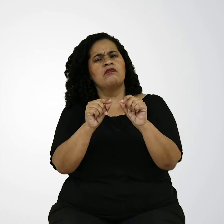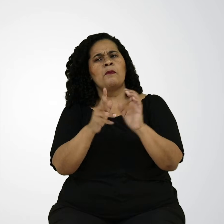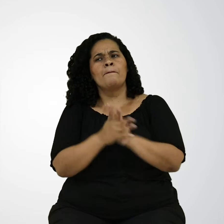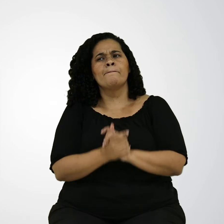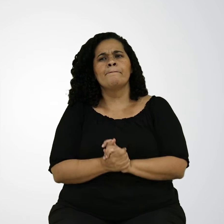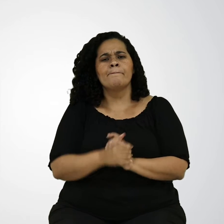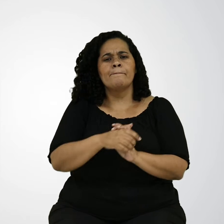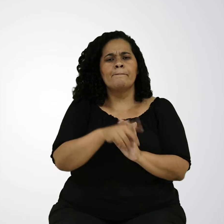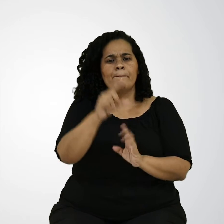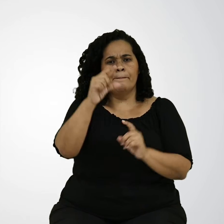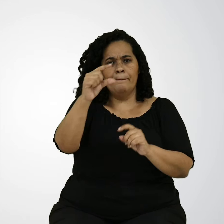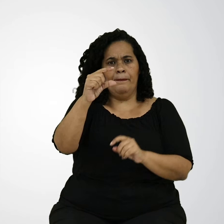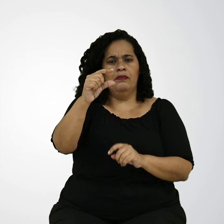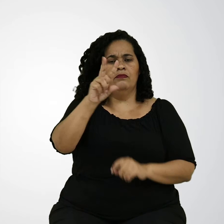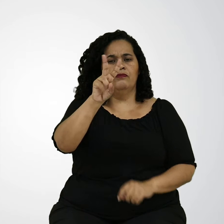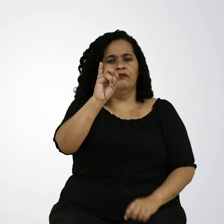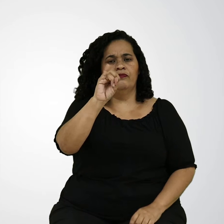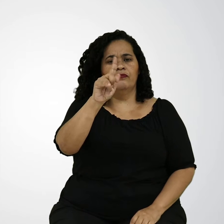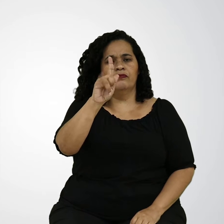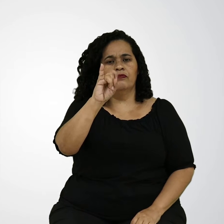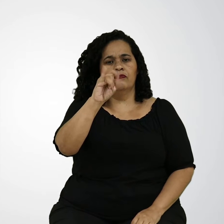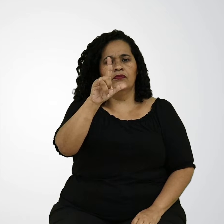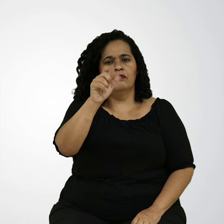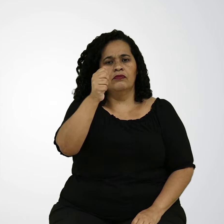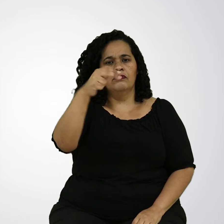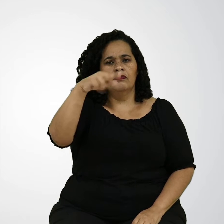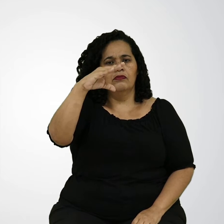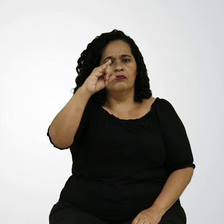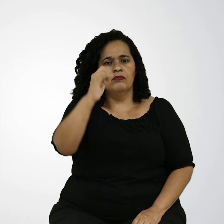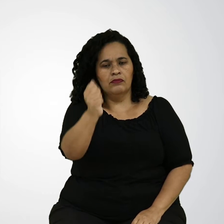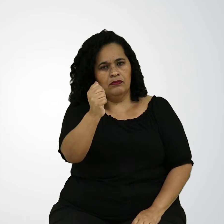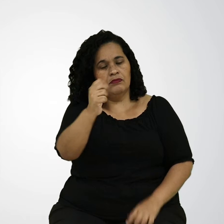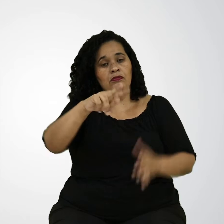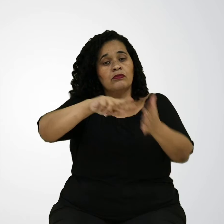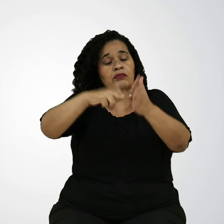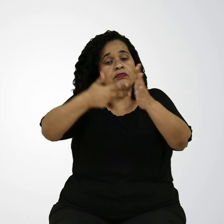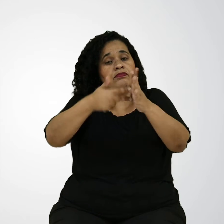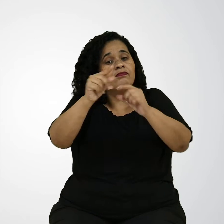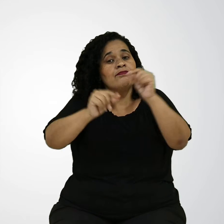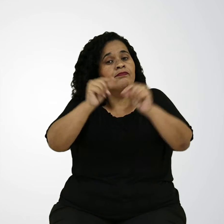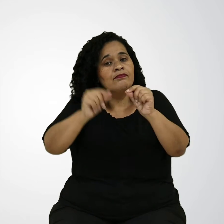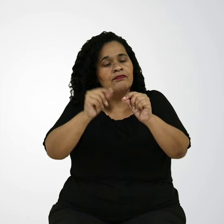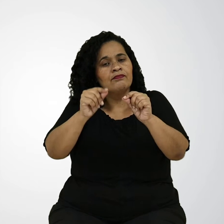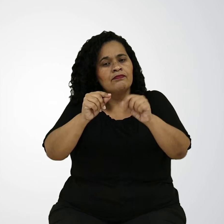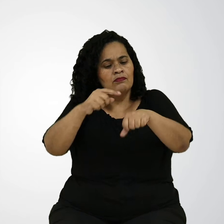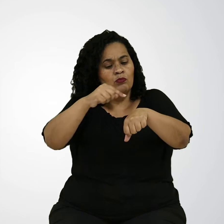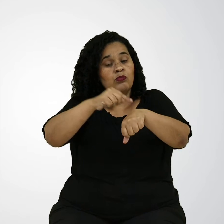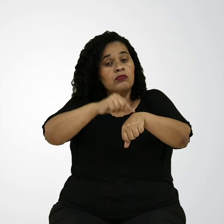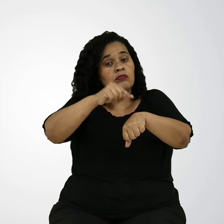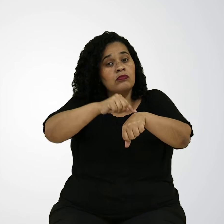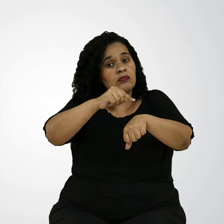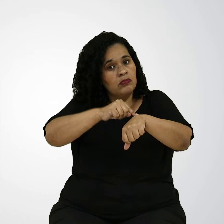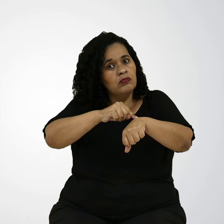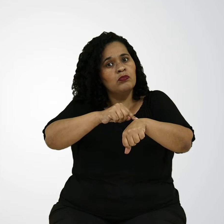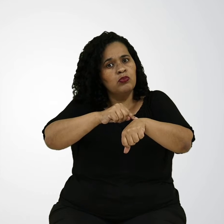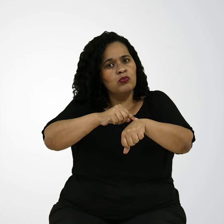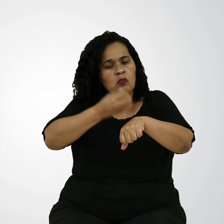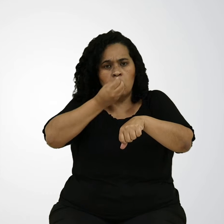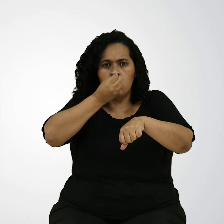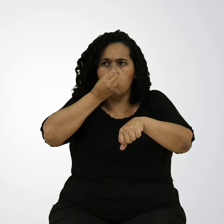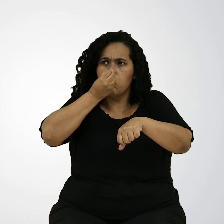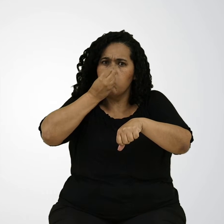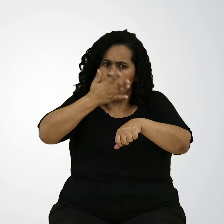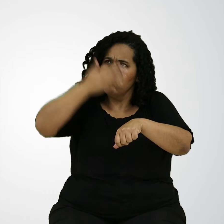permanecer certo tempo em oração. Então, gastar tempo em oração.